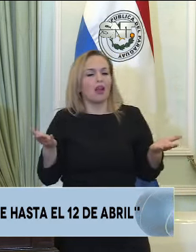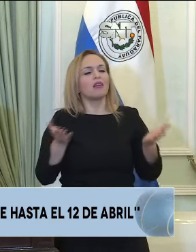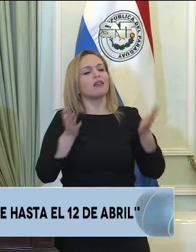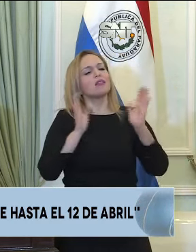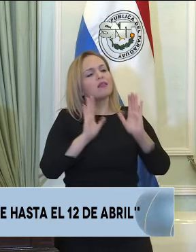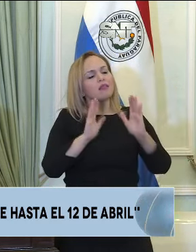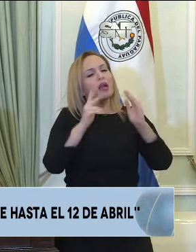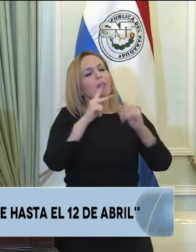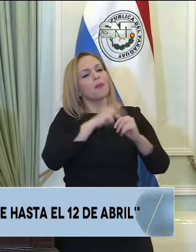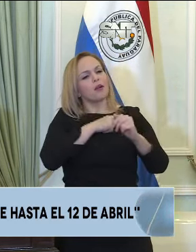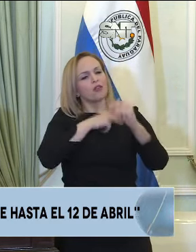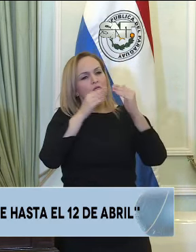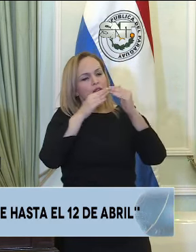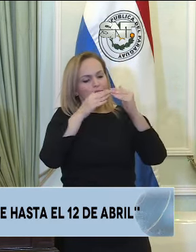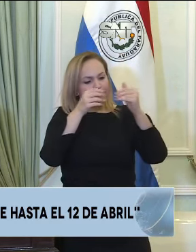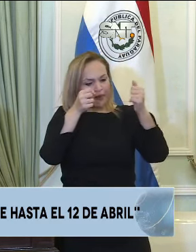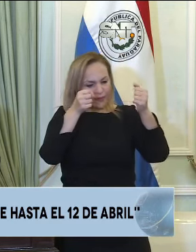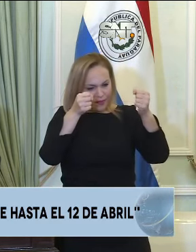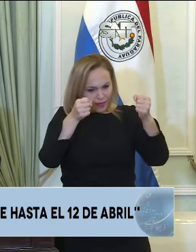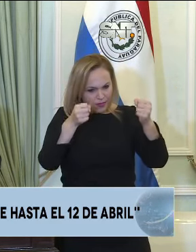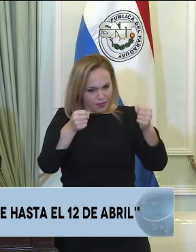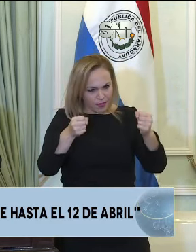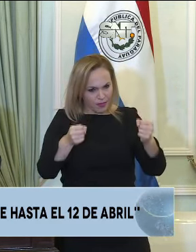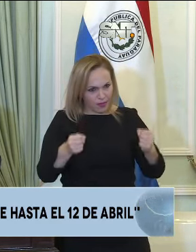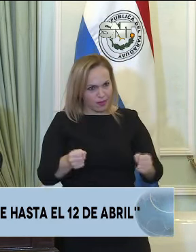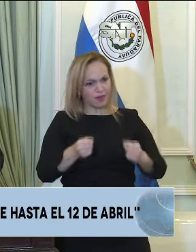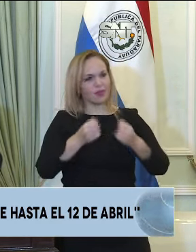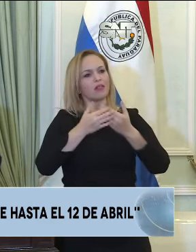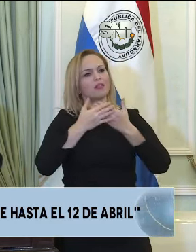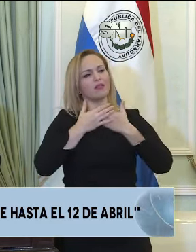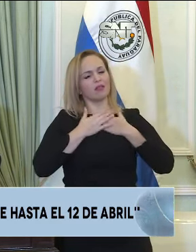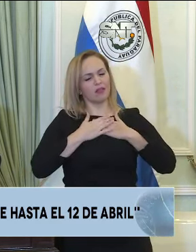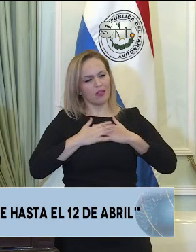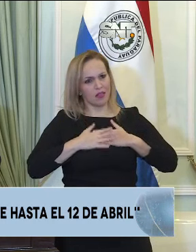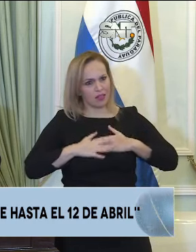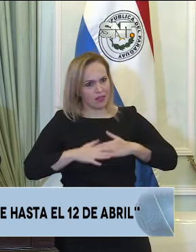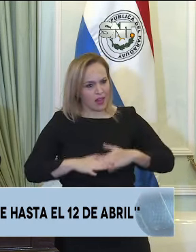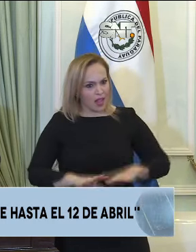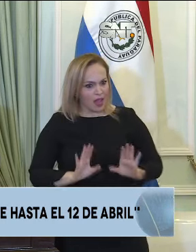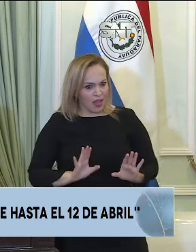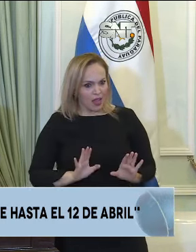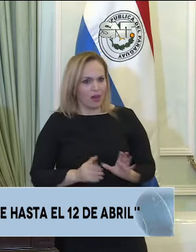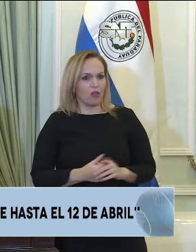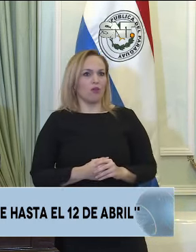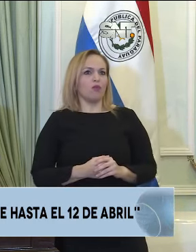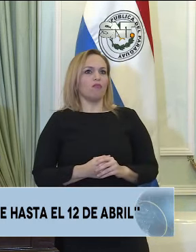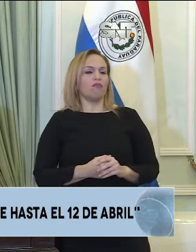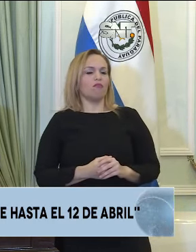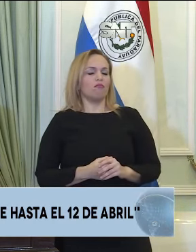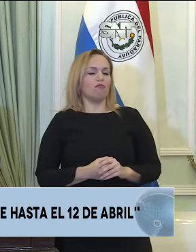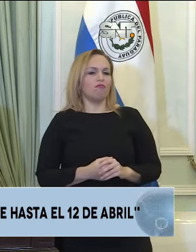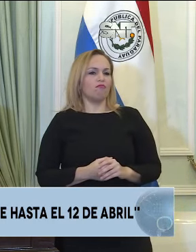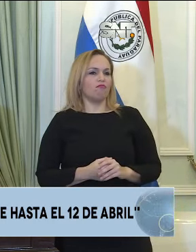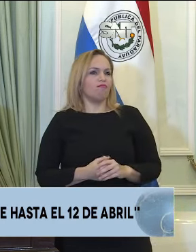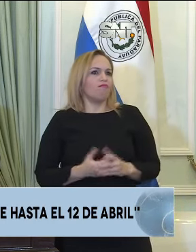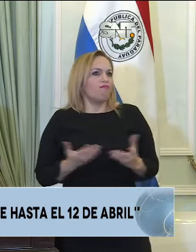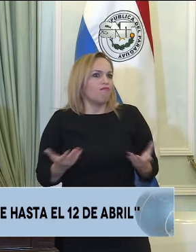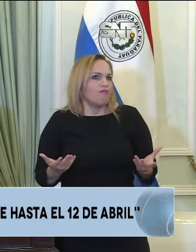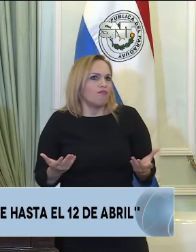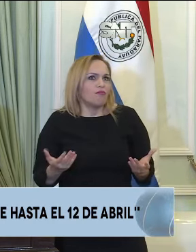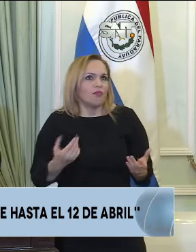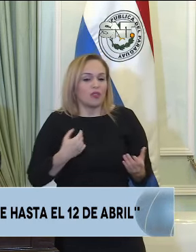permanecer en su hogar, deben hacerlo en un lugar donde puedan manejarse en lo posible, con